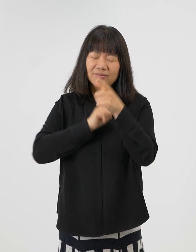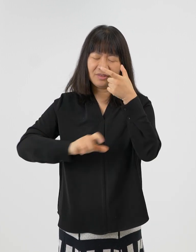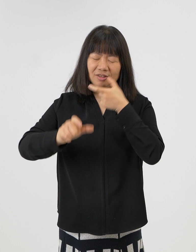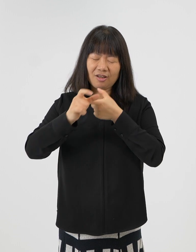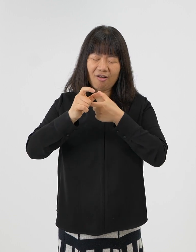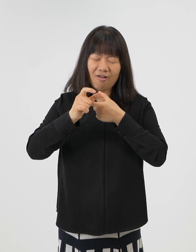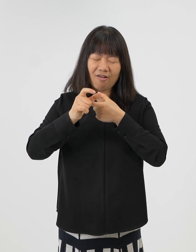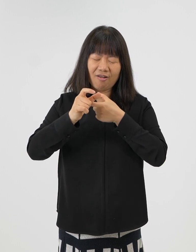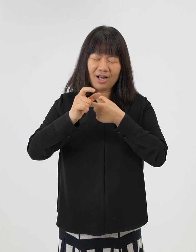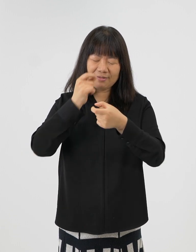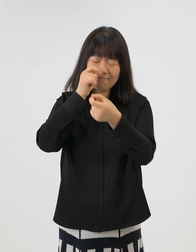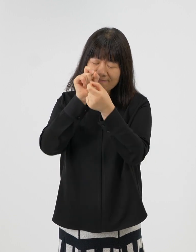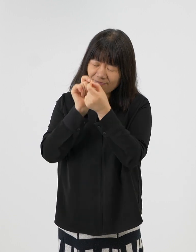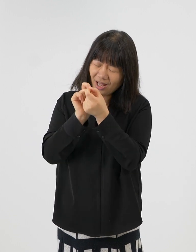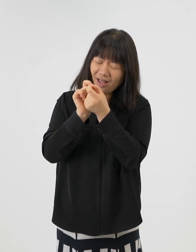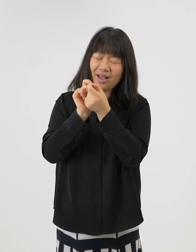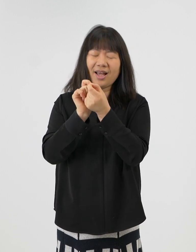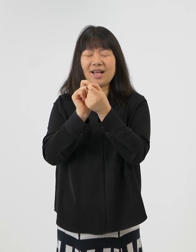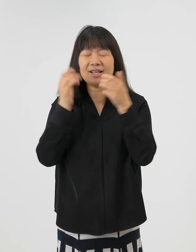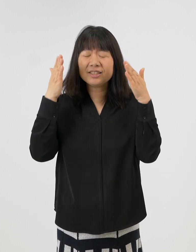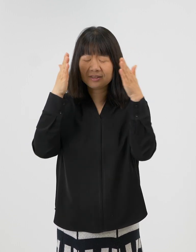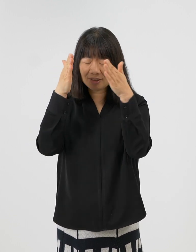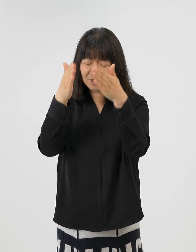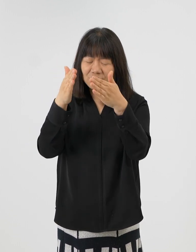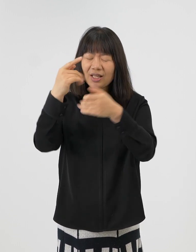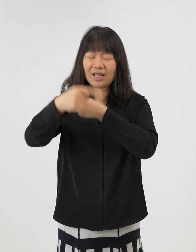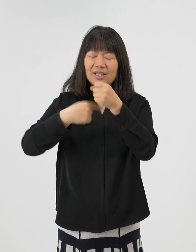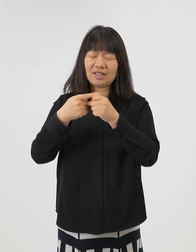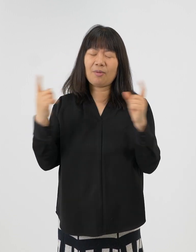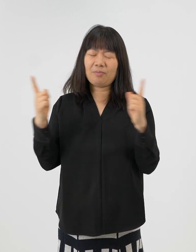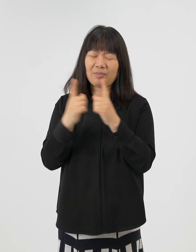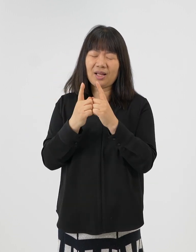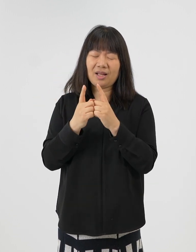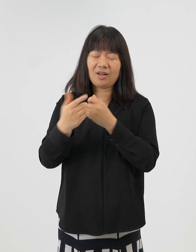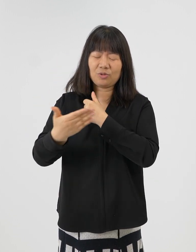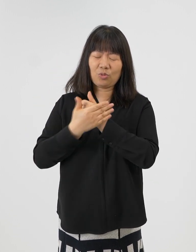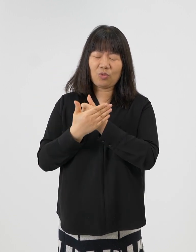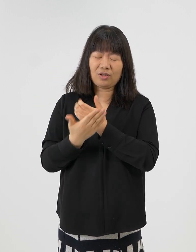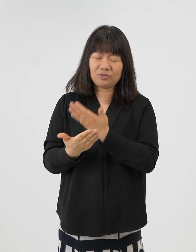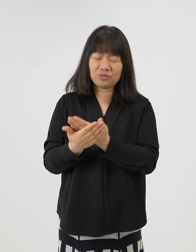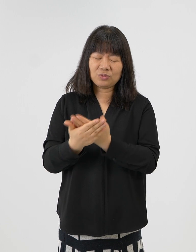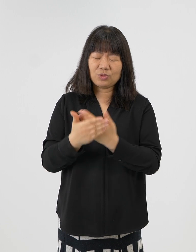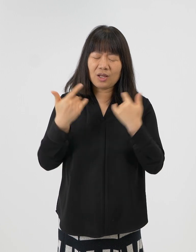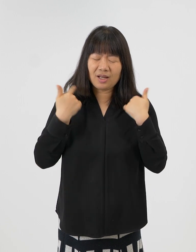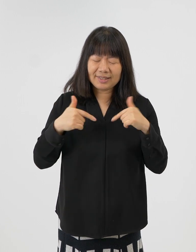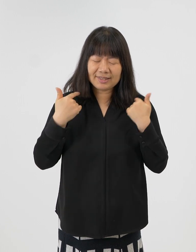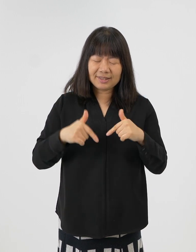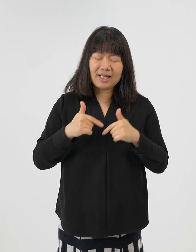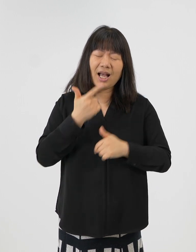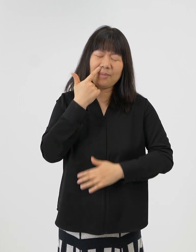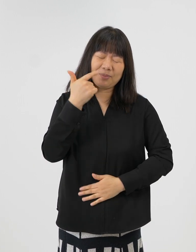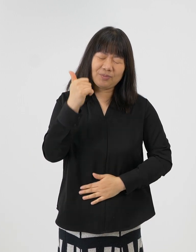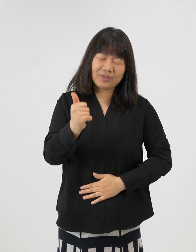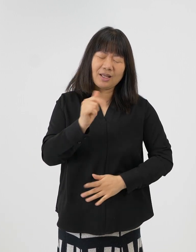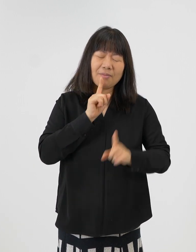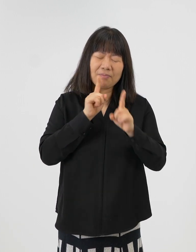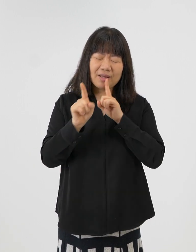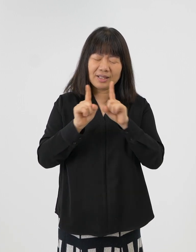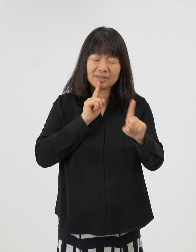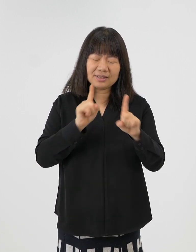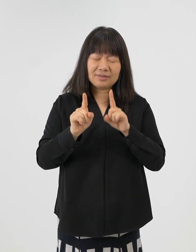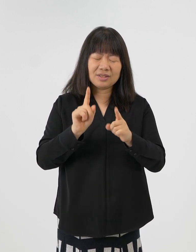더욱 천착하여 집중할 수 있는 한 해가 될 수 있도록 도우시고, 늘 아버지의